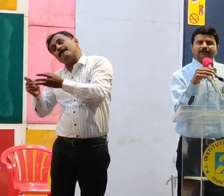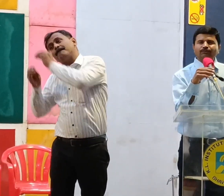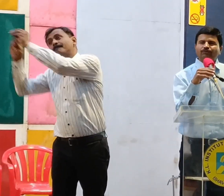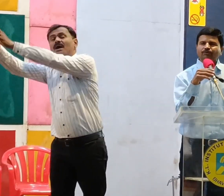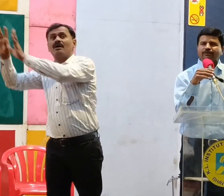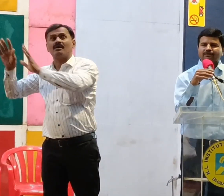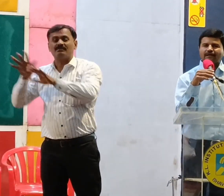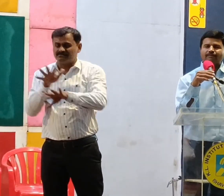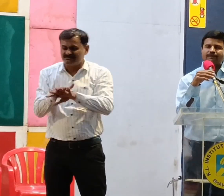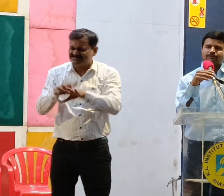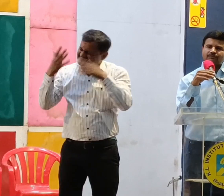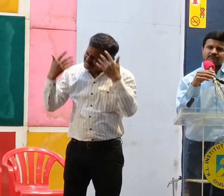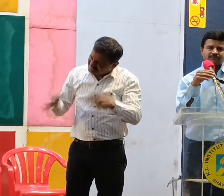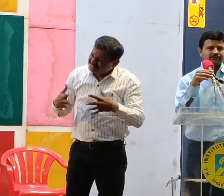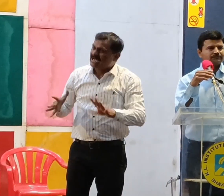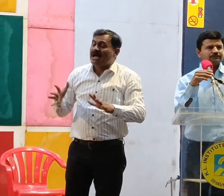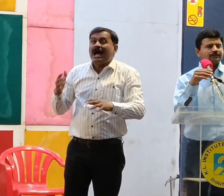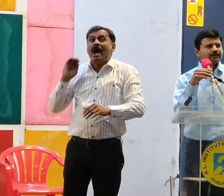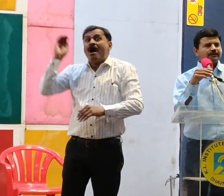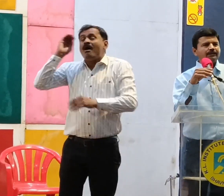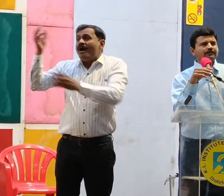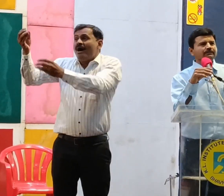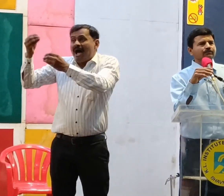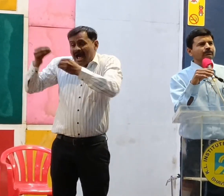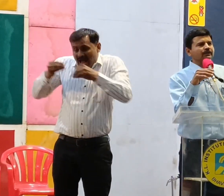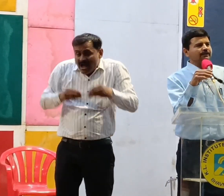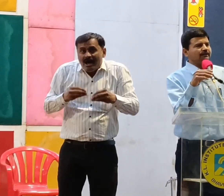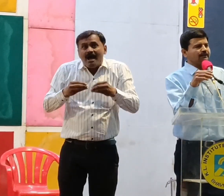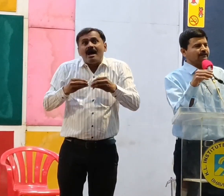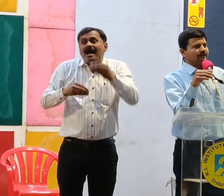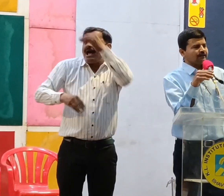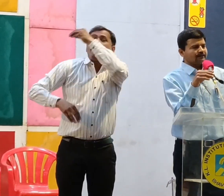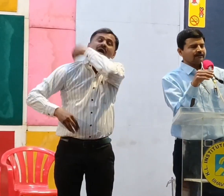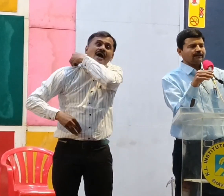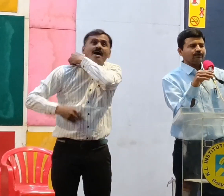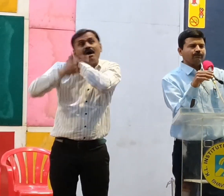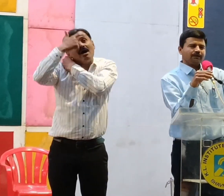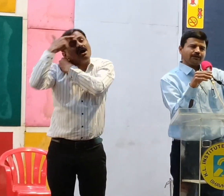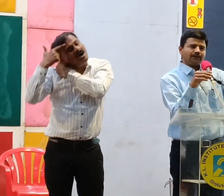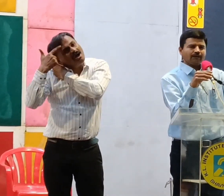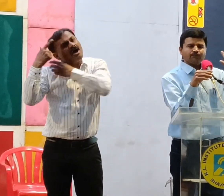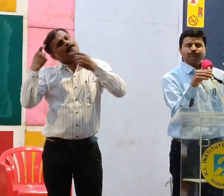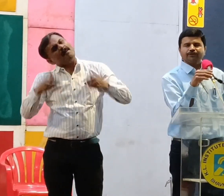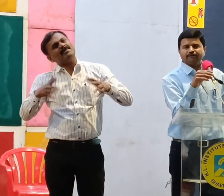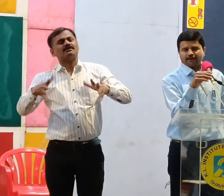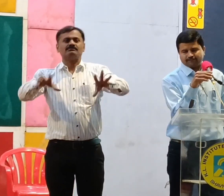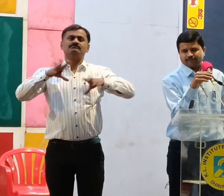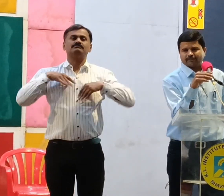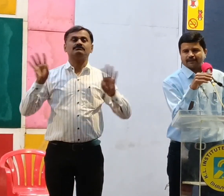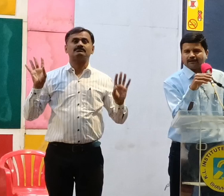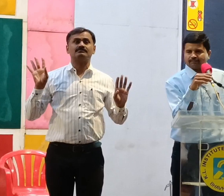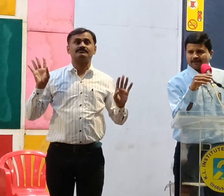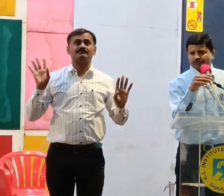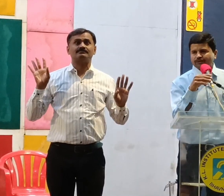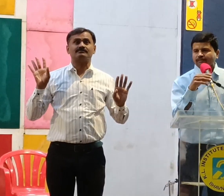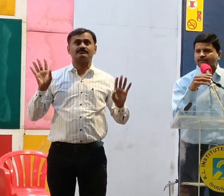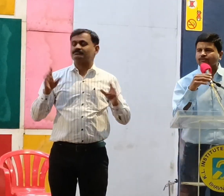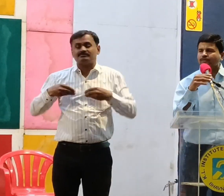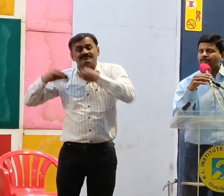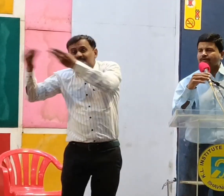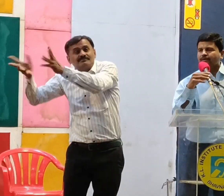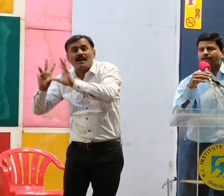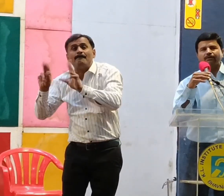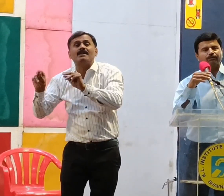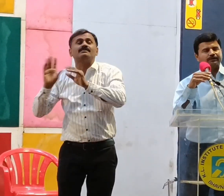છે કે એવું ન હોય, આપણે તો ખરીદી ઊંટની કરી છે, એની સાથે આવ્યું એટલે એ આપણું જ કહેવાય, એ કંઈ પાછું